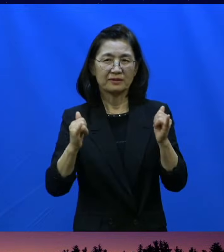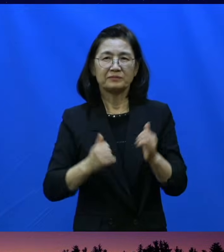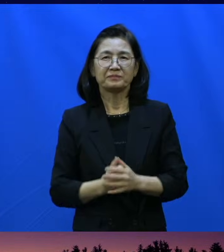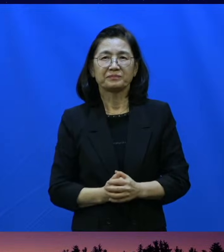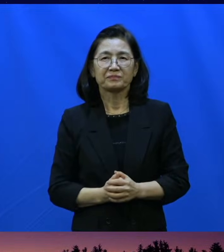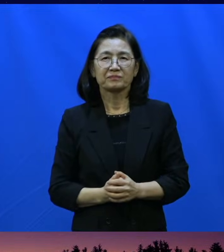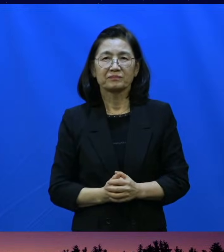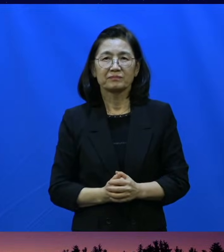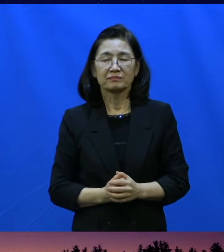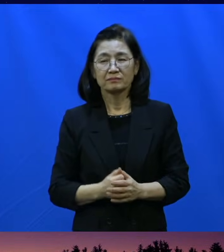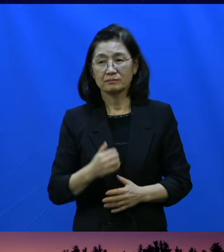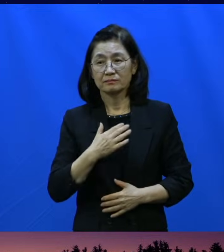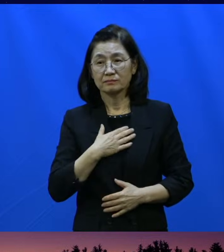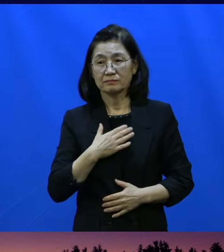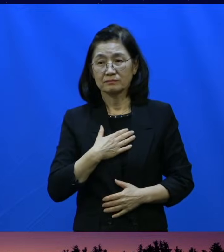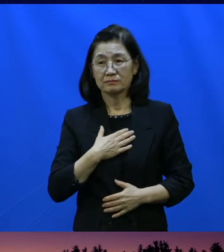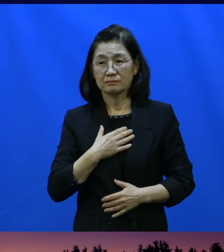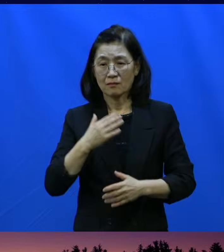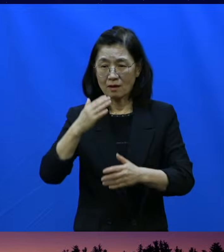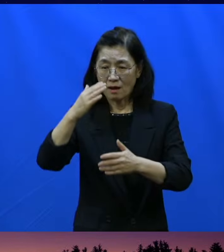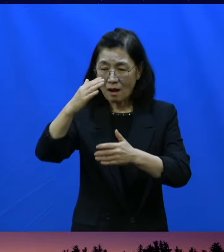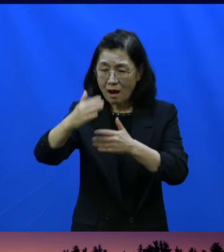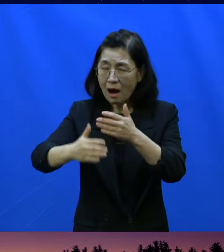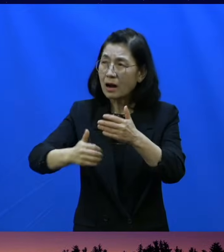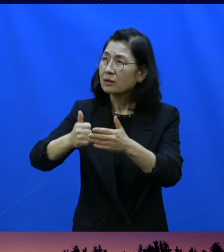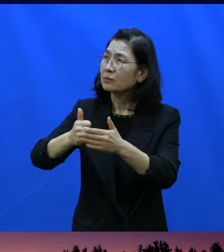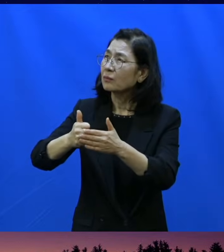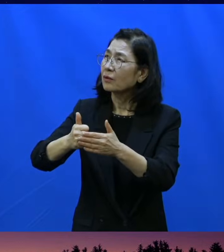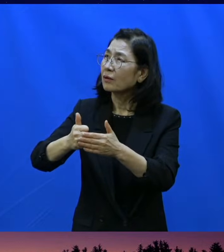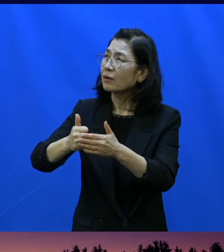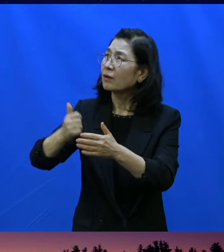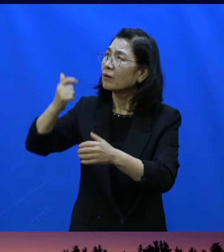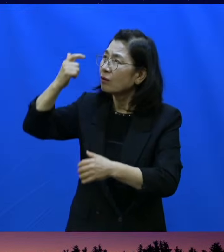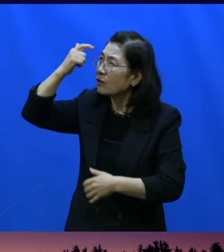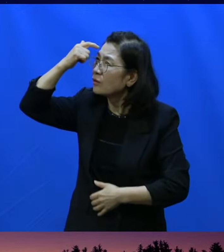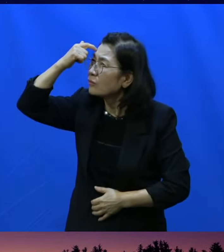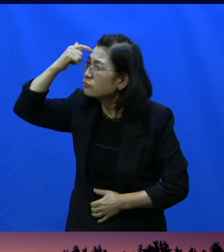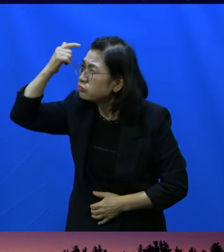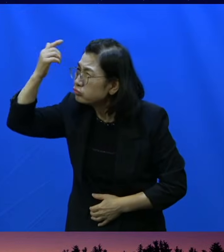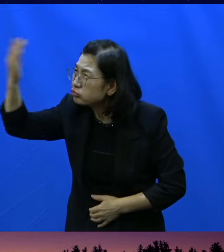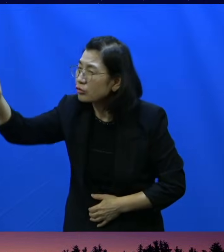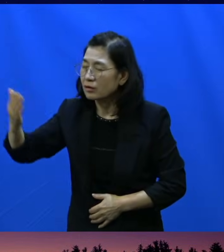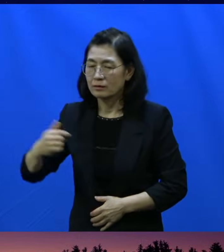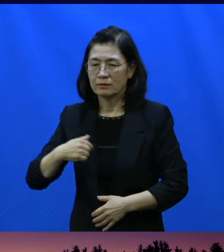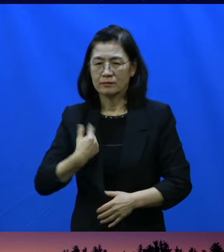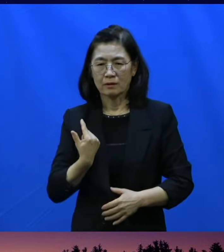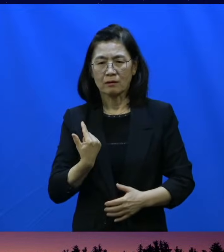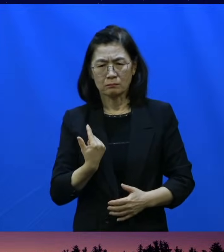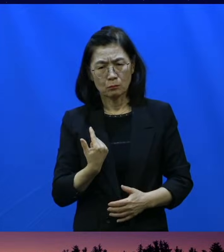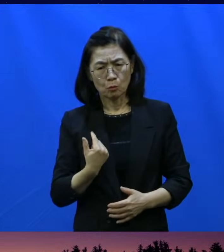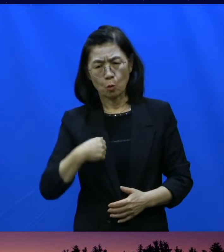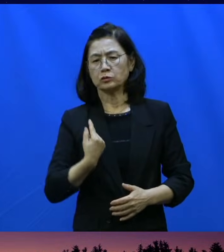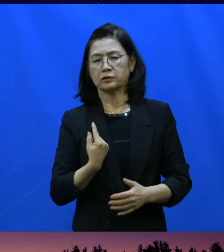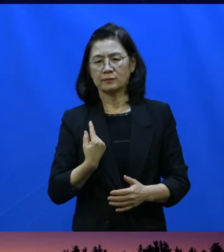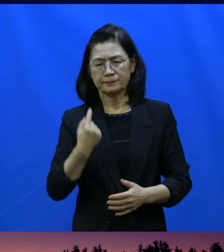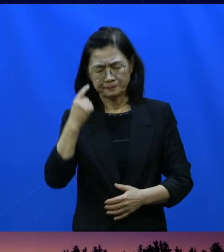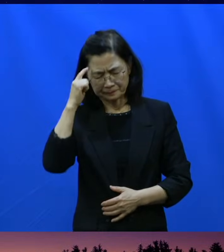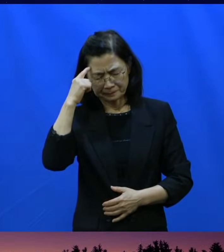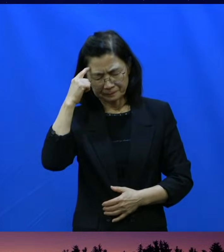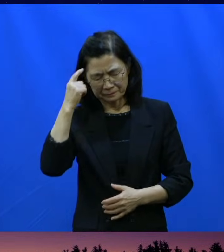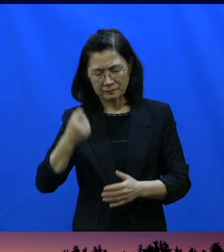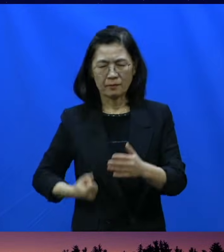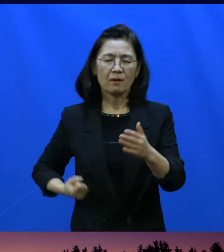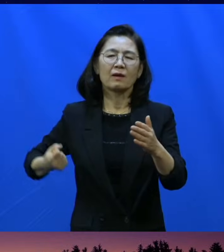어떻게 내가 마음대로 해요? 하나님께 결제를 받아야지. 하나님에게 물어야지. 하나님께 안 묻고 막 행동하잖아요. 막 하잖아요.